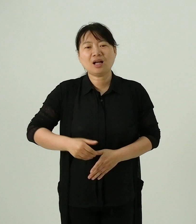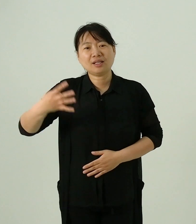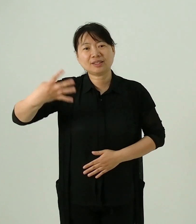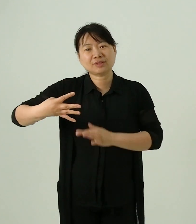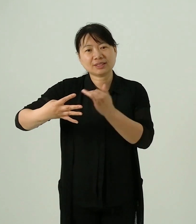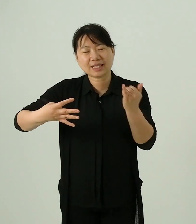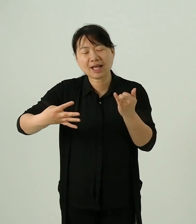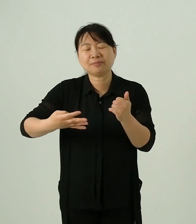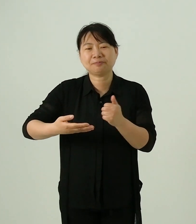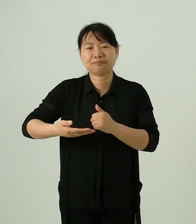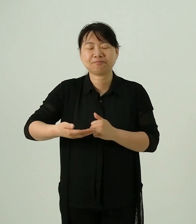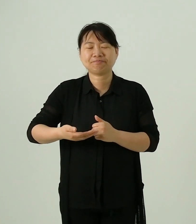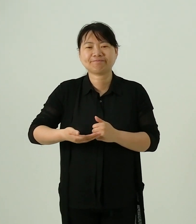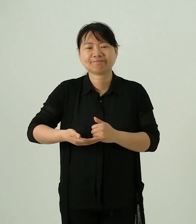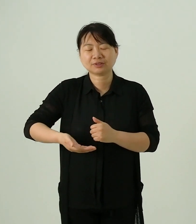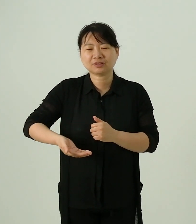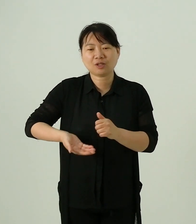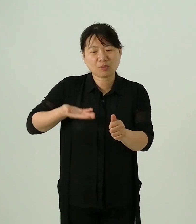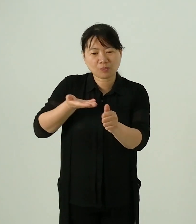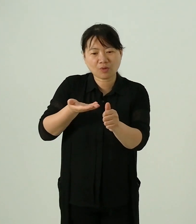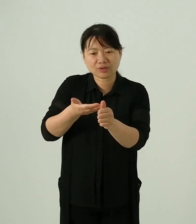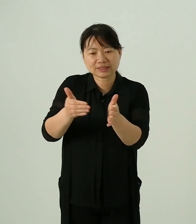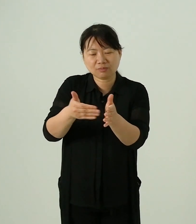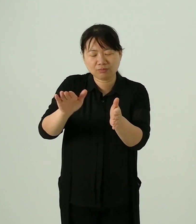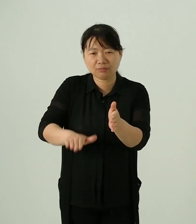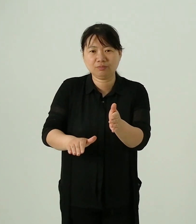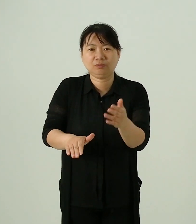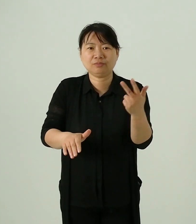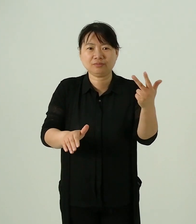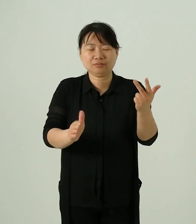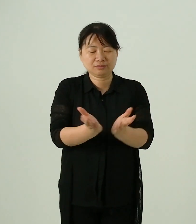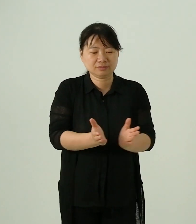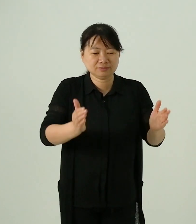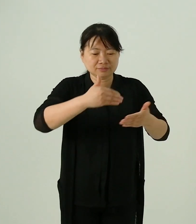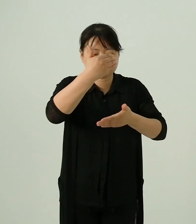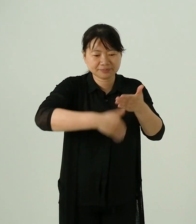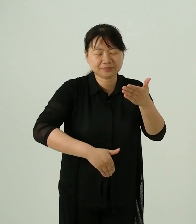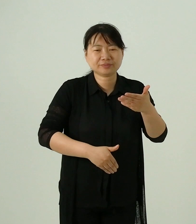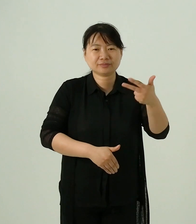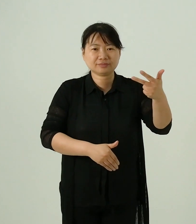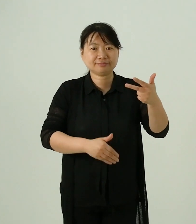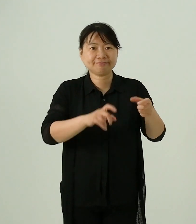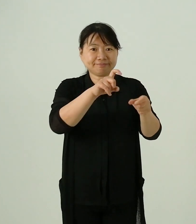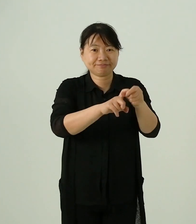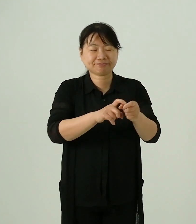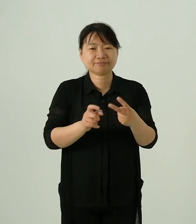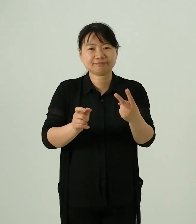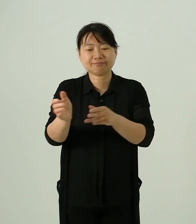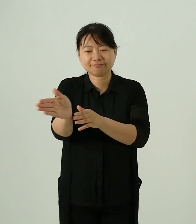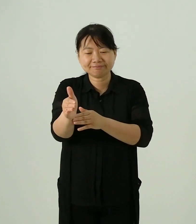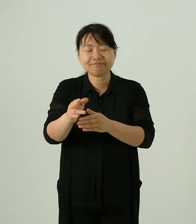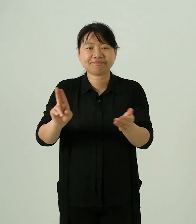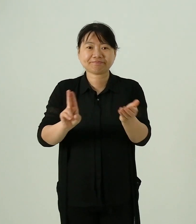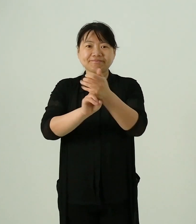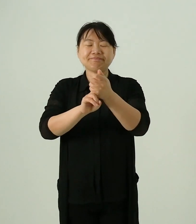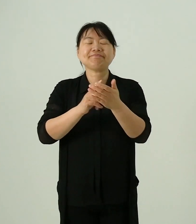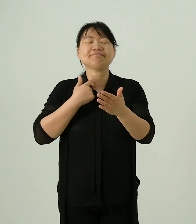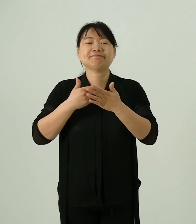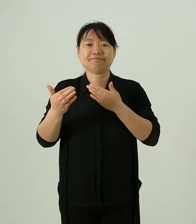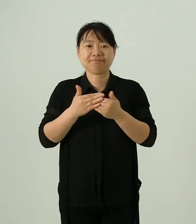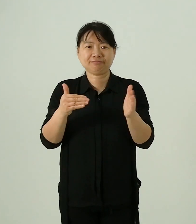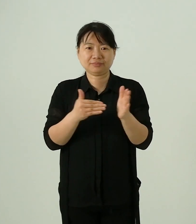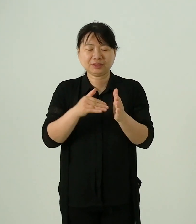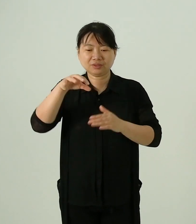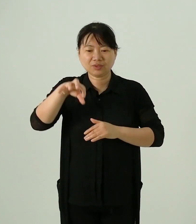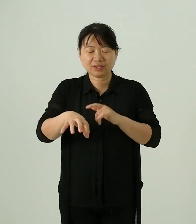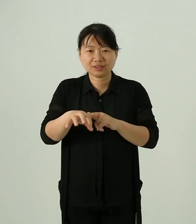4,000명을 먹이고도 7 광주리가 남는 7병2여의 기적을 경험했고, 그 현장에서 여러